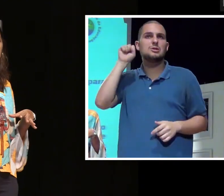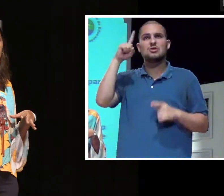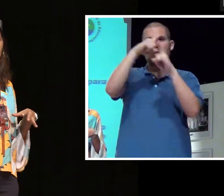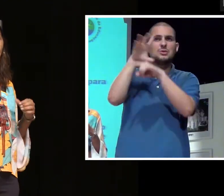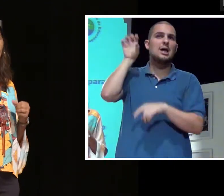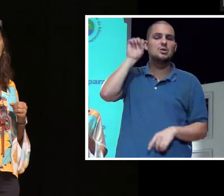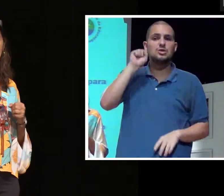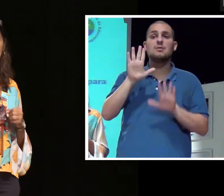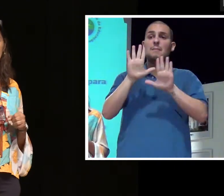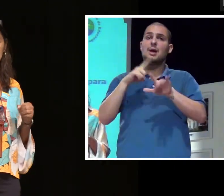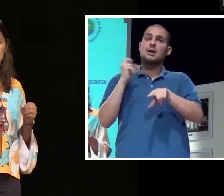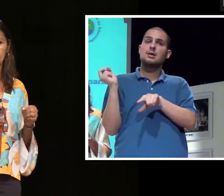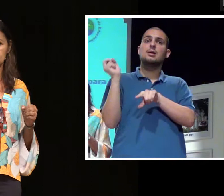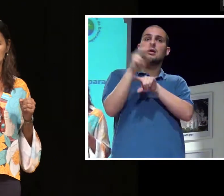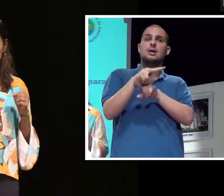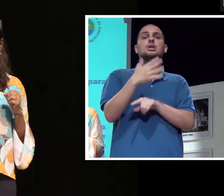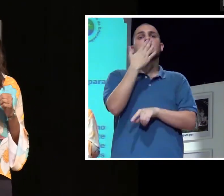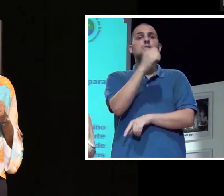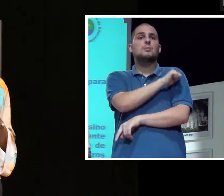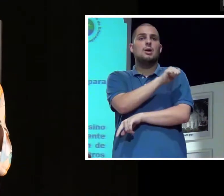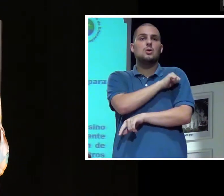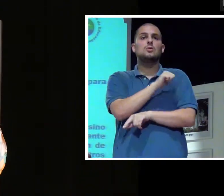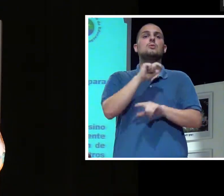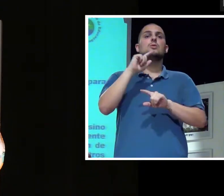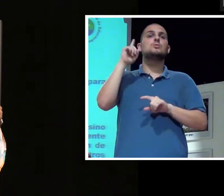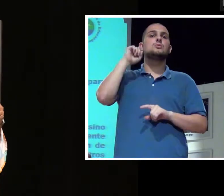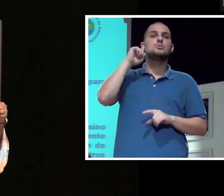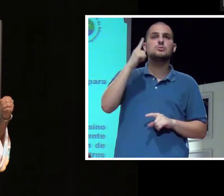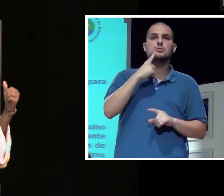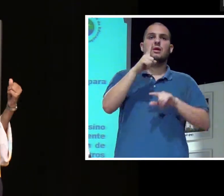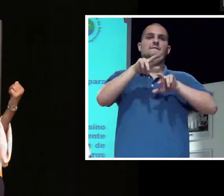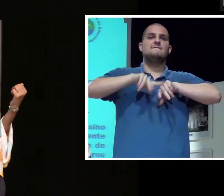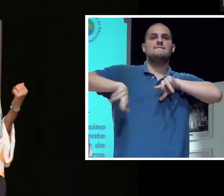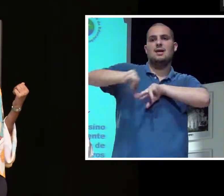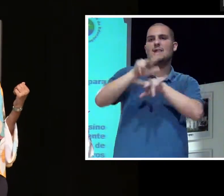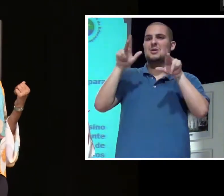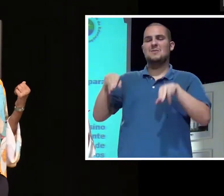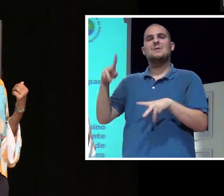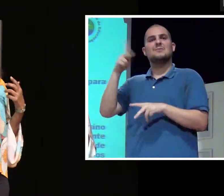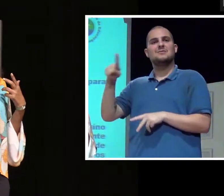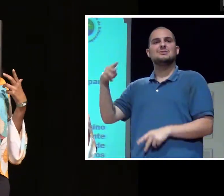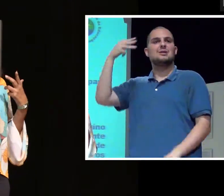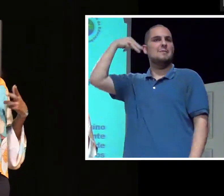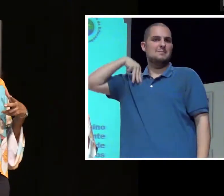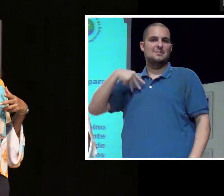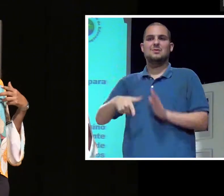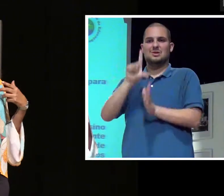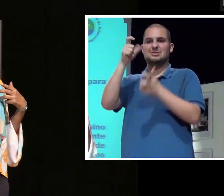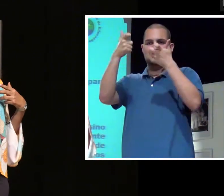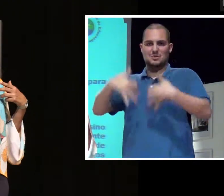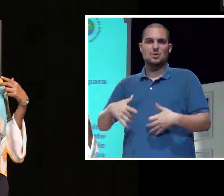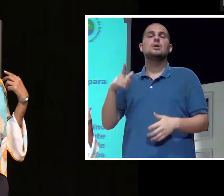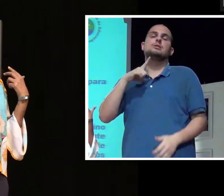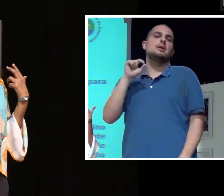recebemos vários tipos de alunos com surdez, né? Como a professora Maura falou anteriormente. Então, aí nós temos alunos